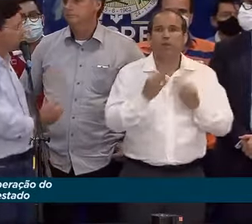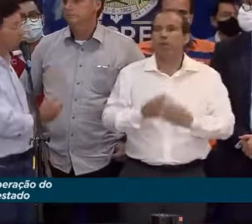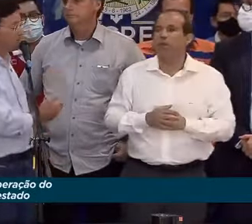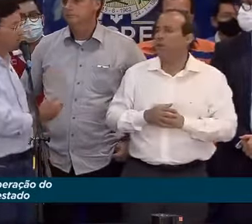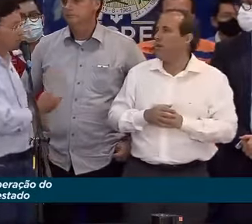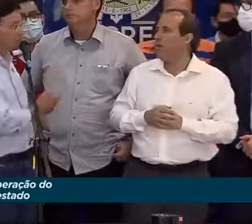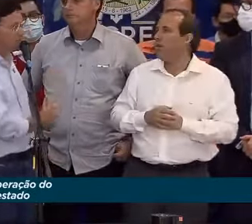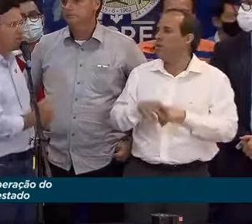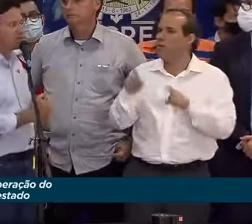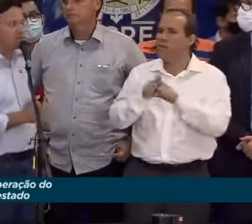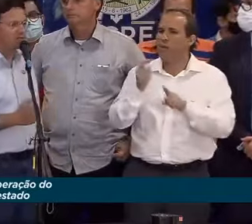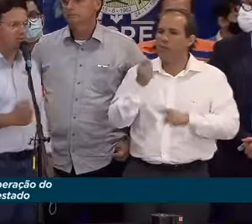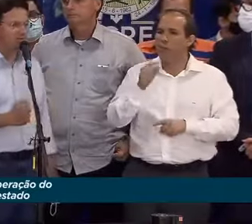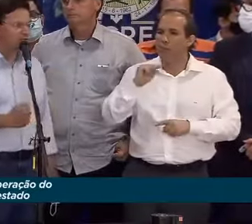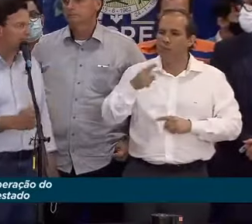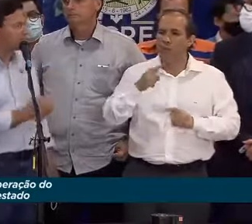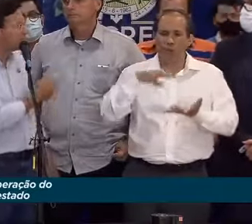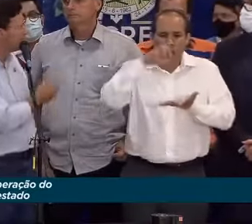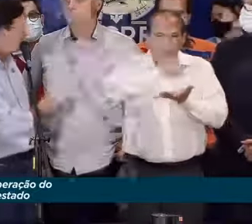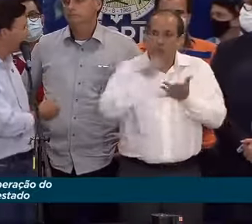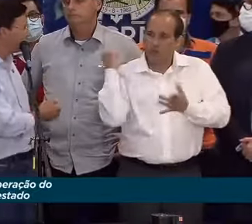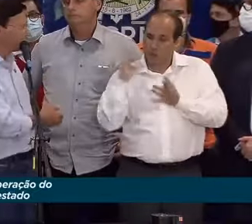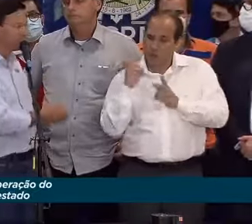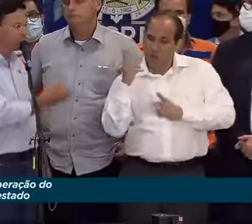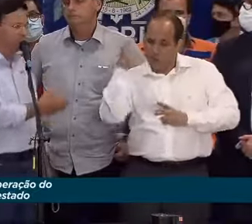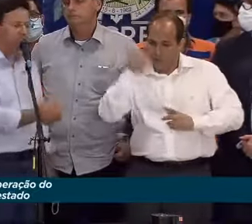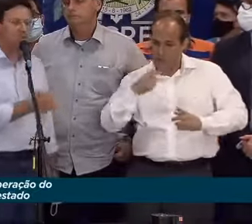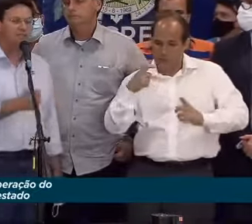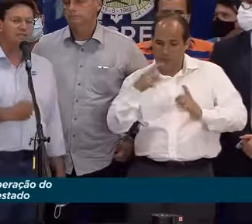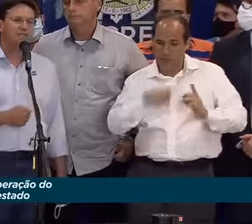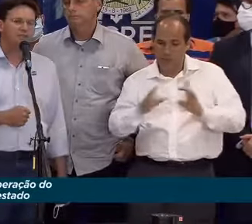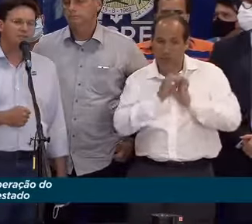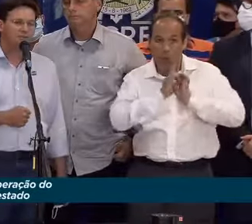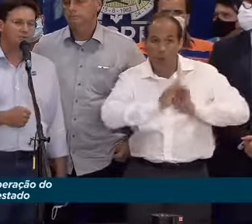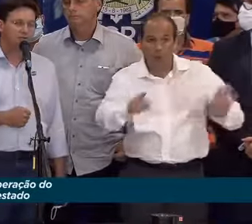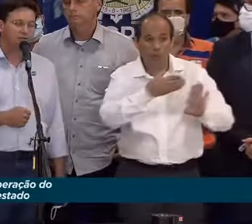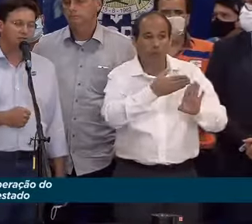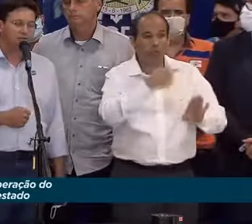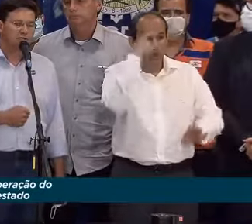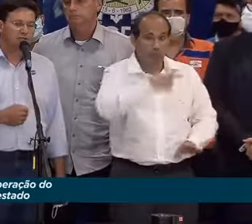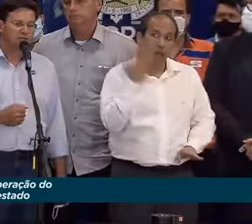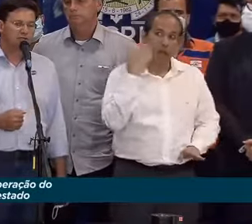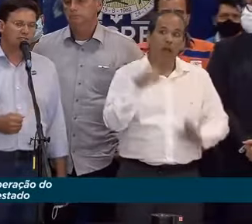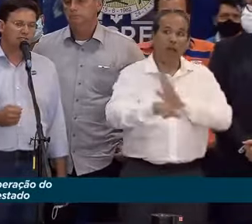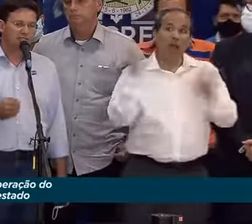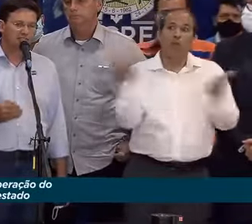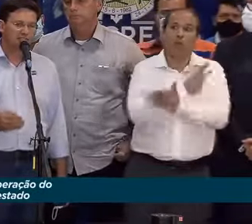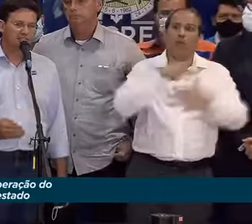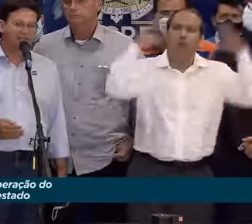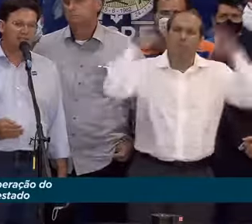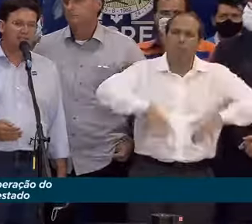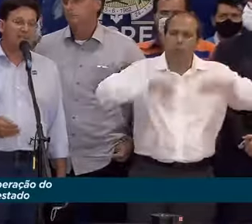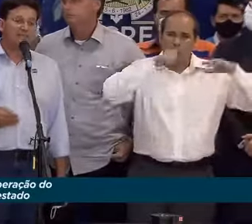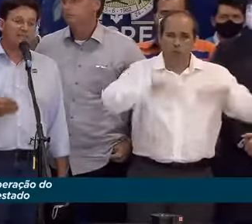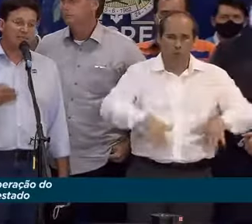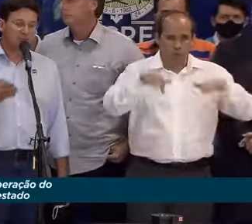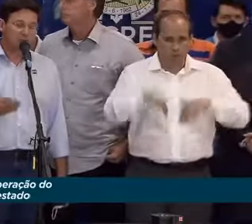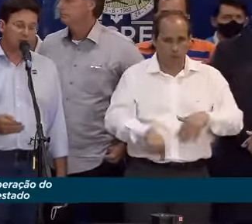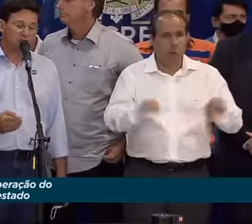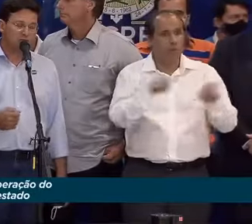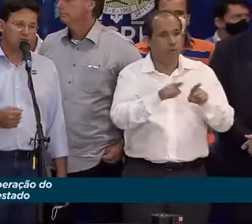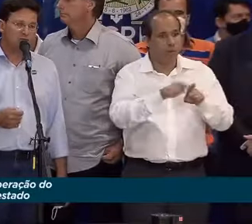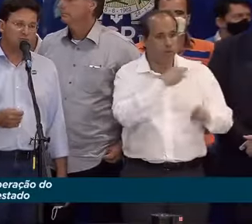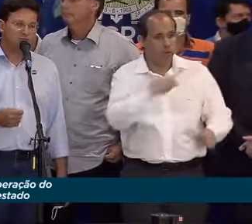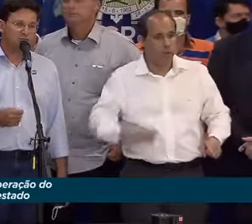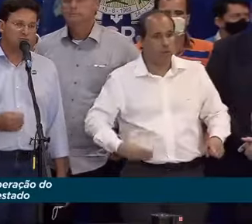mais, quase mil cadastros se autorizou na semana passada, presidente, mesmo antes desse ocorrido. Então, o Ministério da Cidadania também já